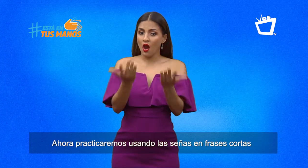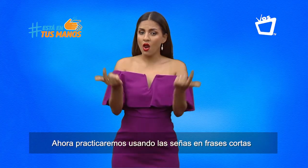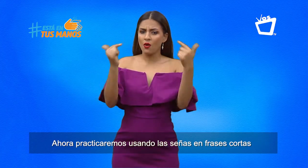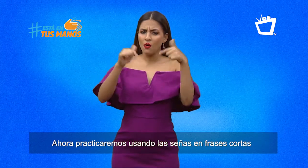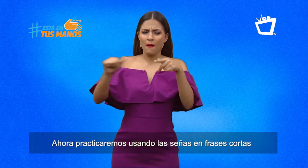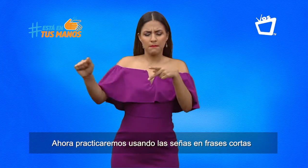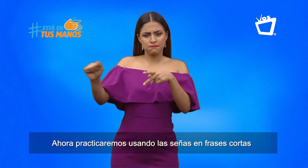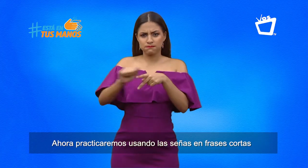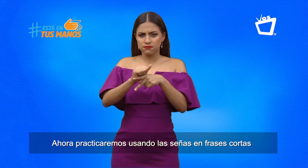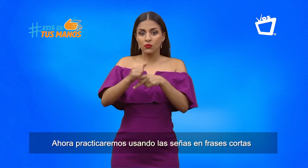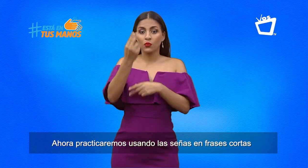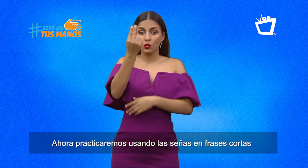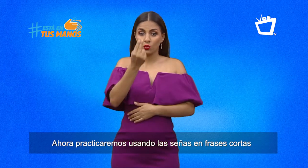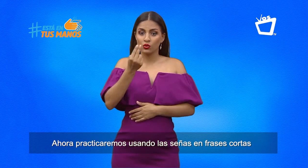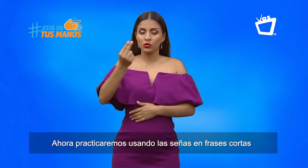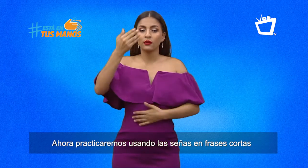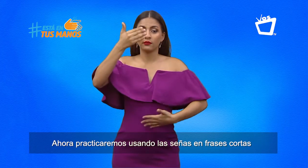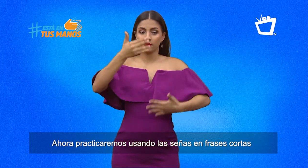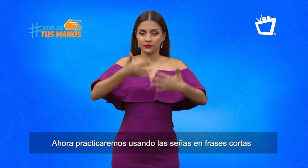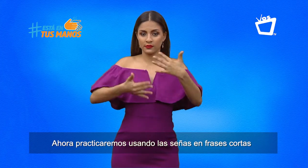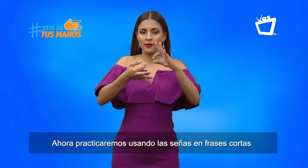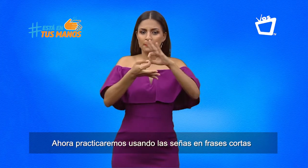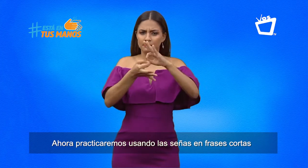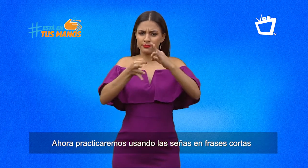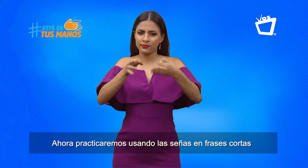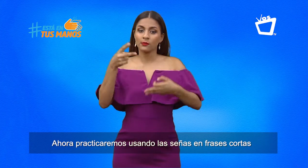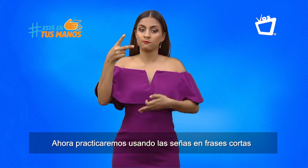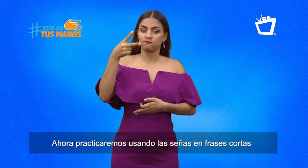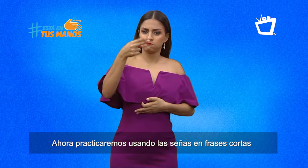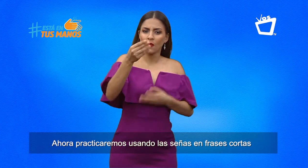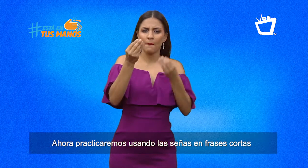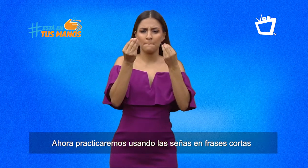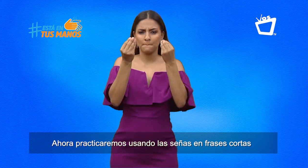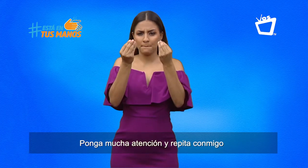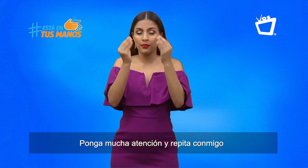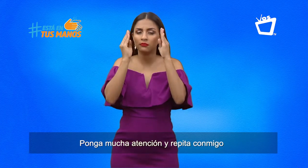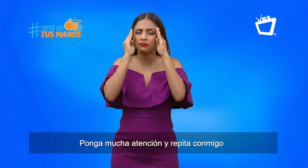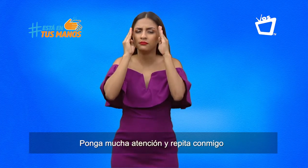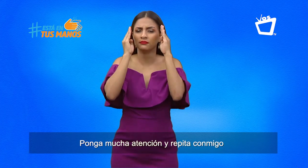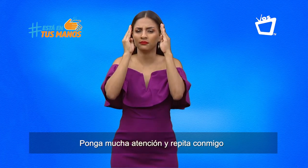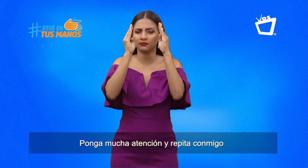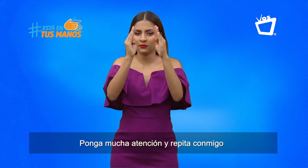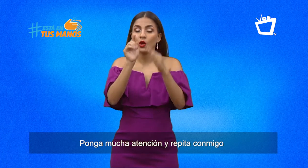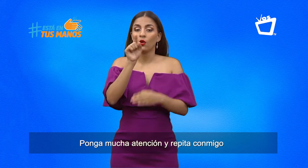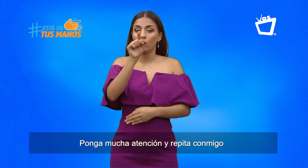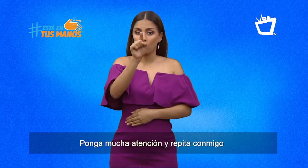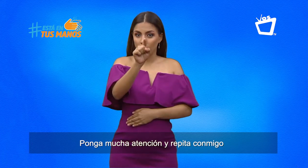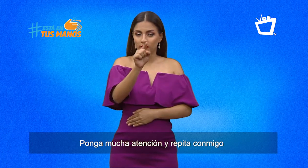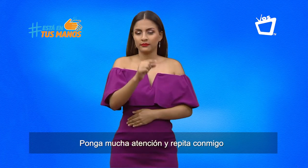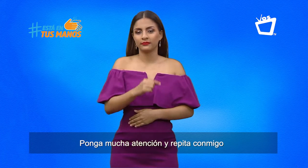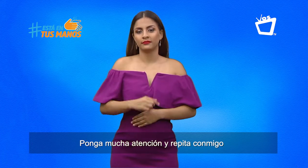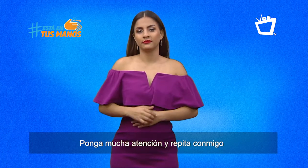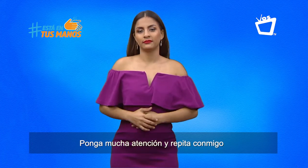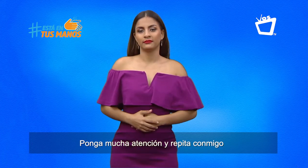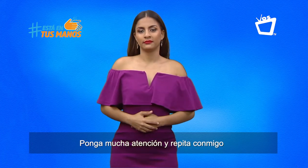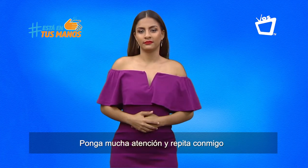ahora practicaremos usando las señas en frases cortas ponga mucha atención y repitan conmigo